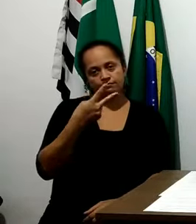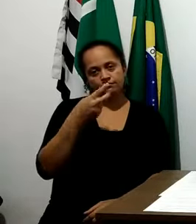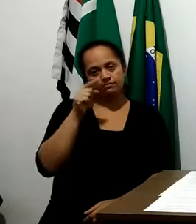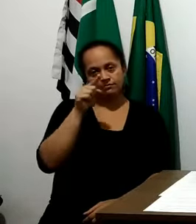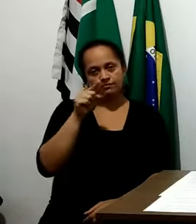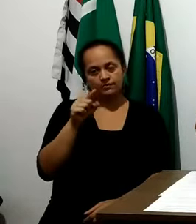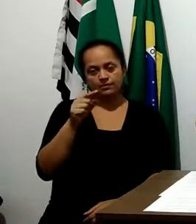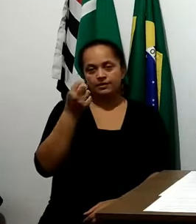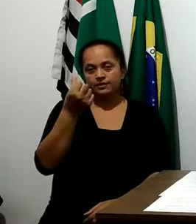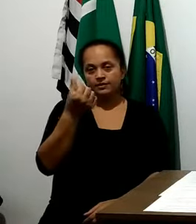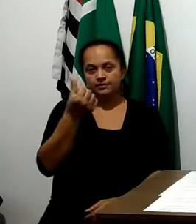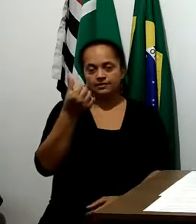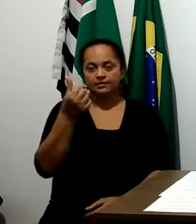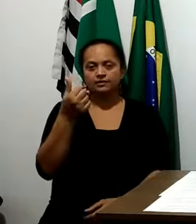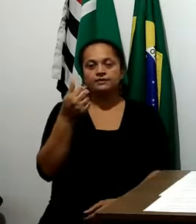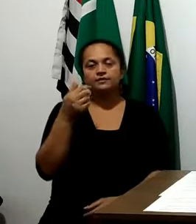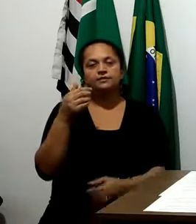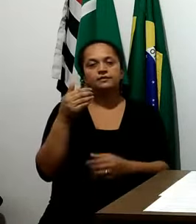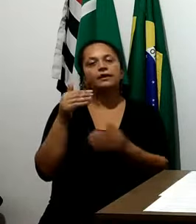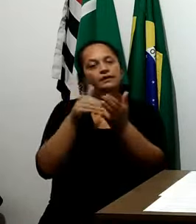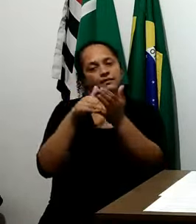versículos 6 e 7.